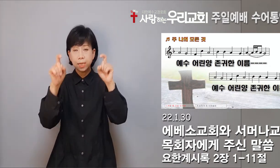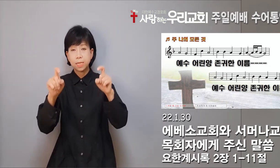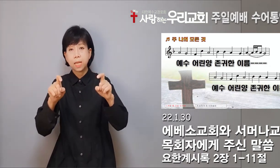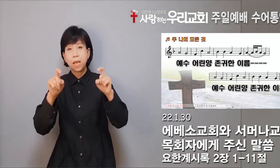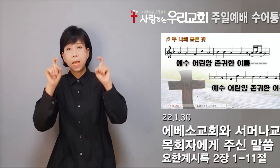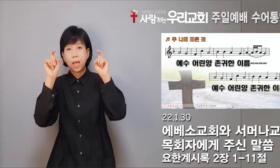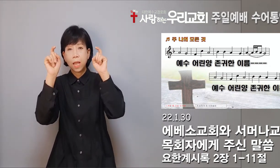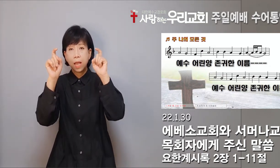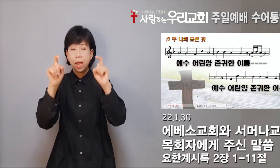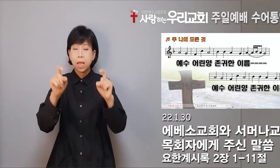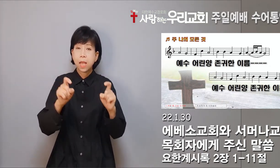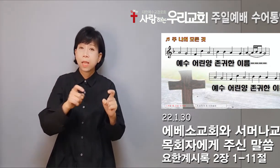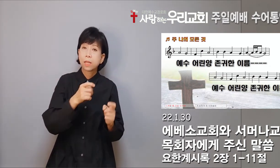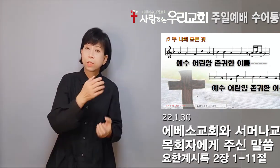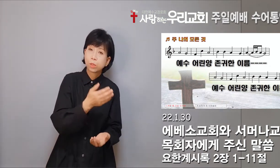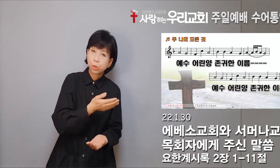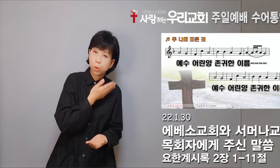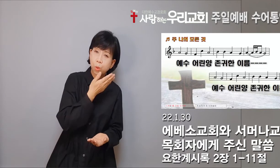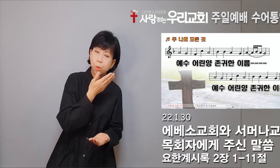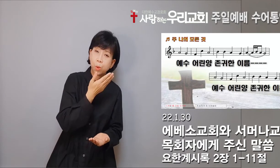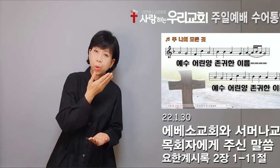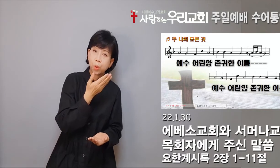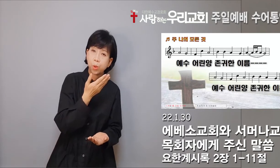어린 양